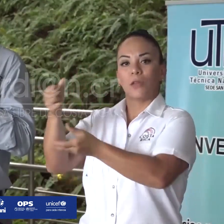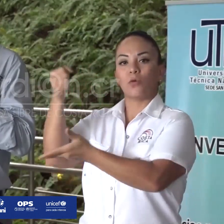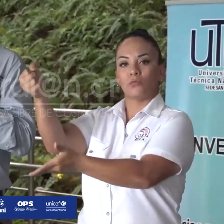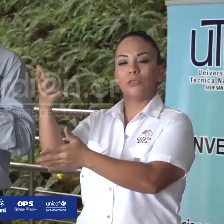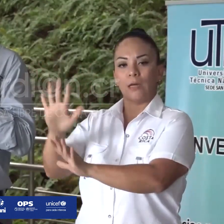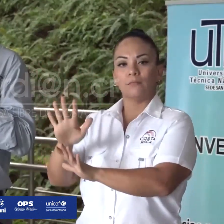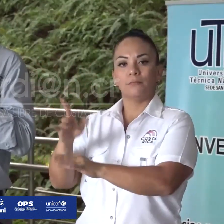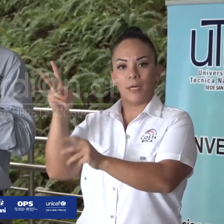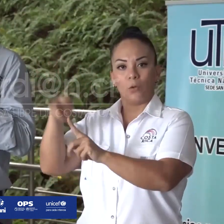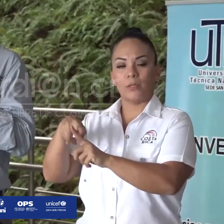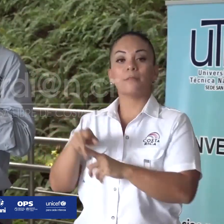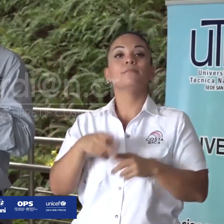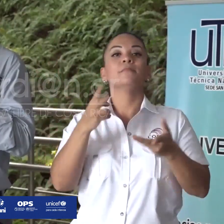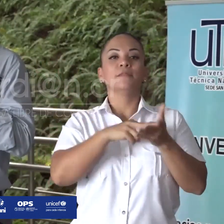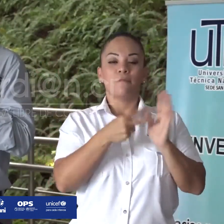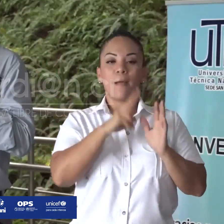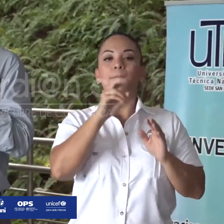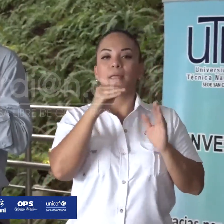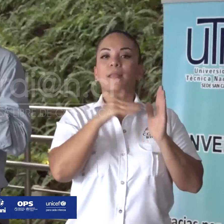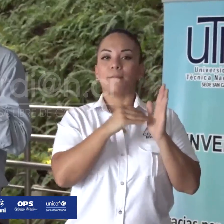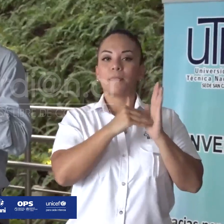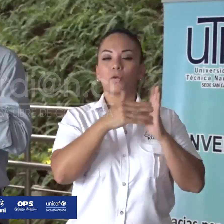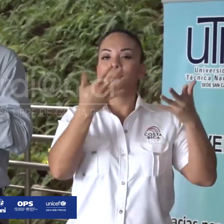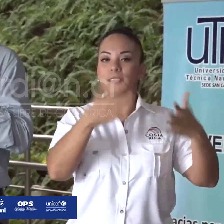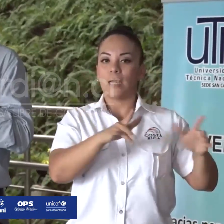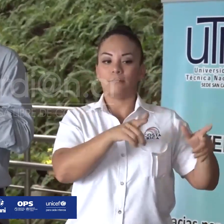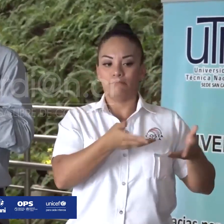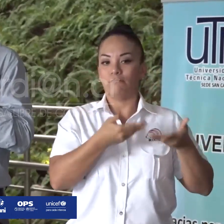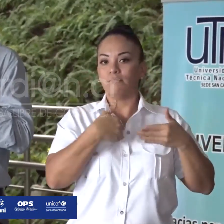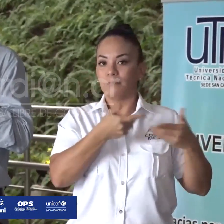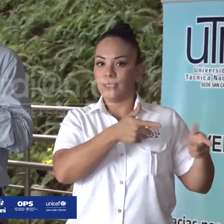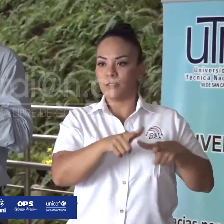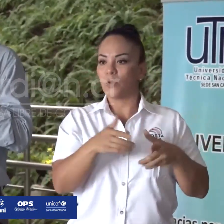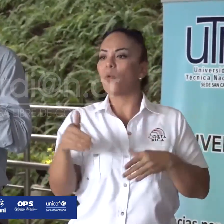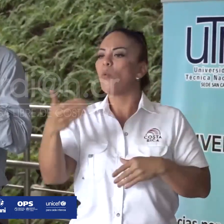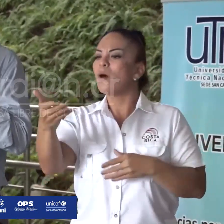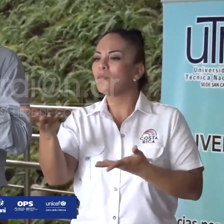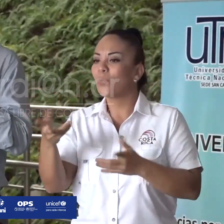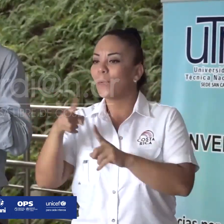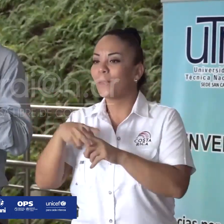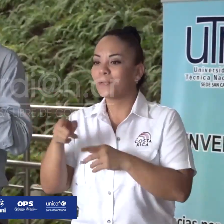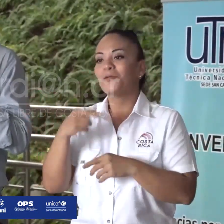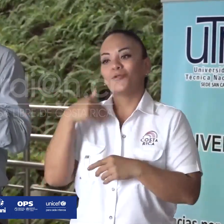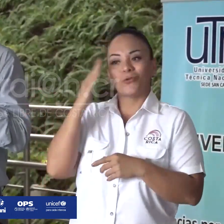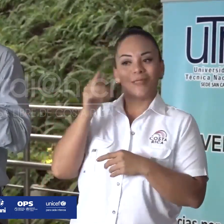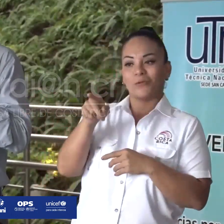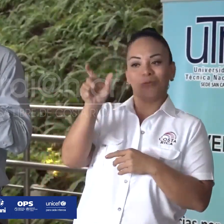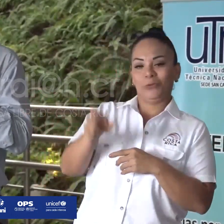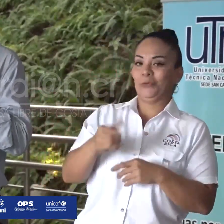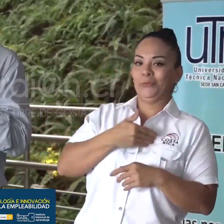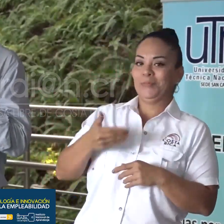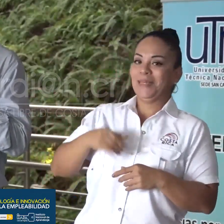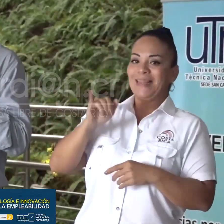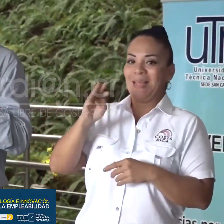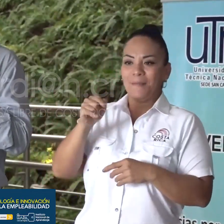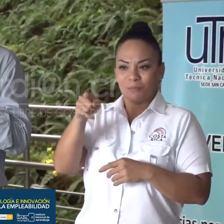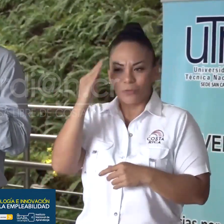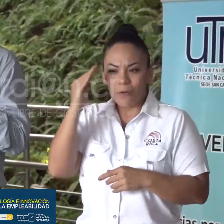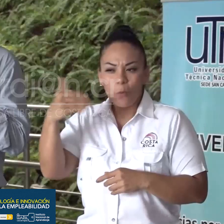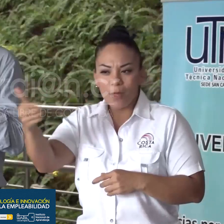Exacto, entonces ya hay 20,000 millones disponibles y empieza a ejecutar cuándo. Yo sé que usted no es el presidente de Limas, pero ¿tiene